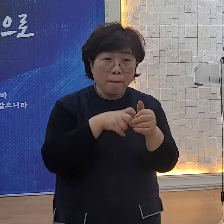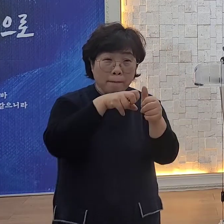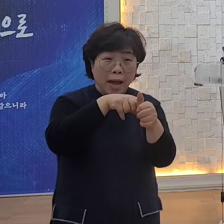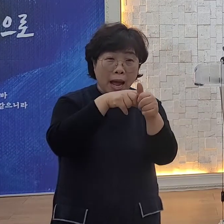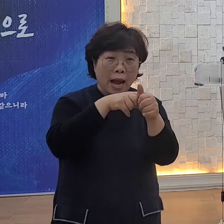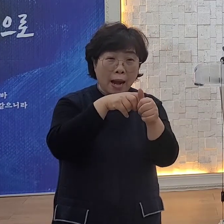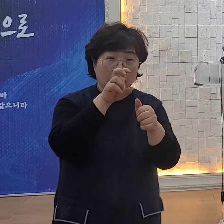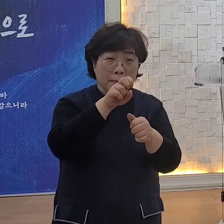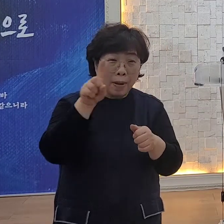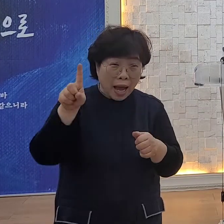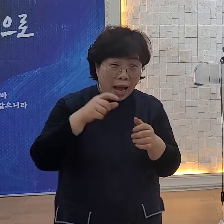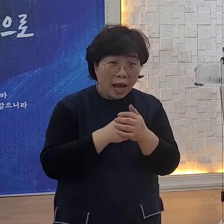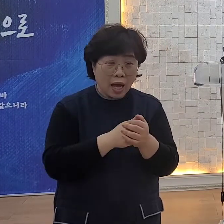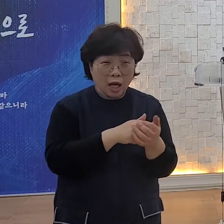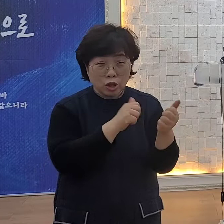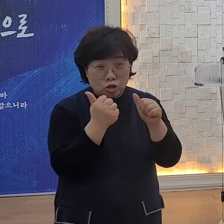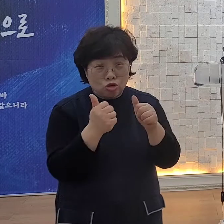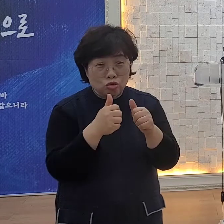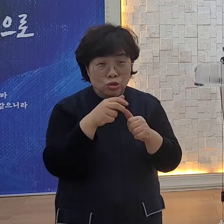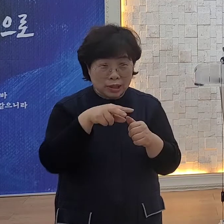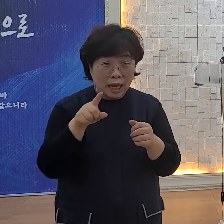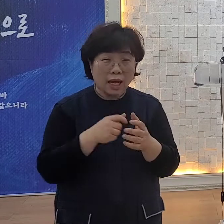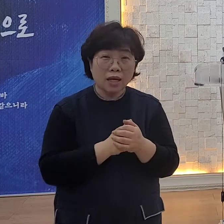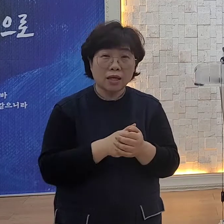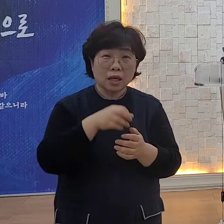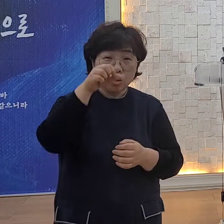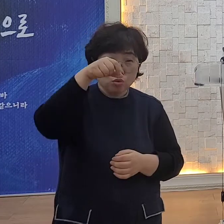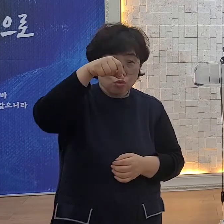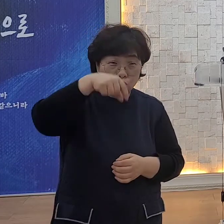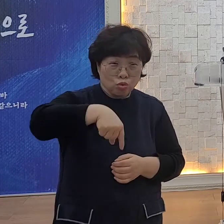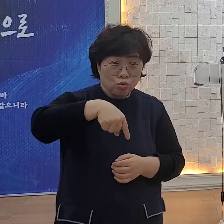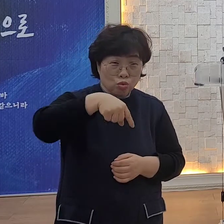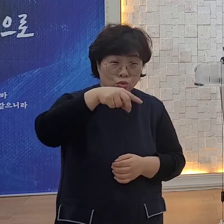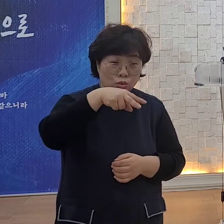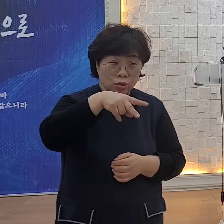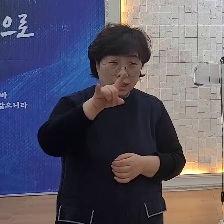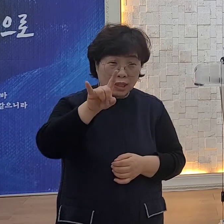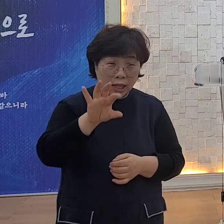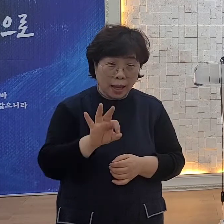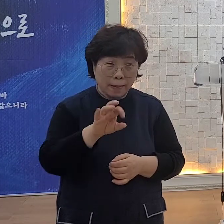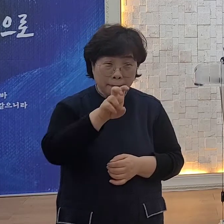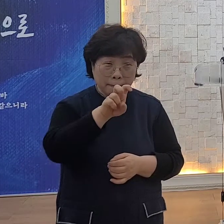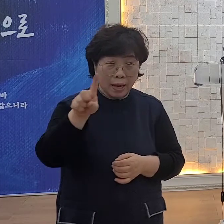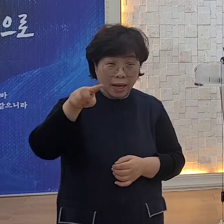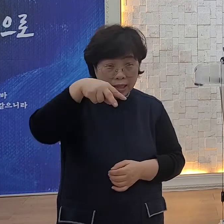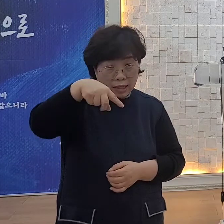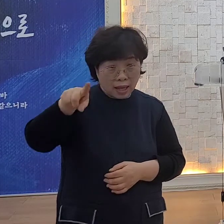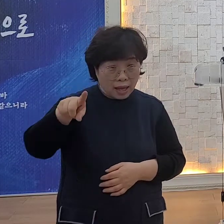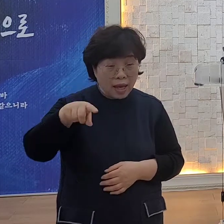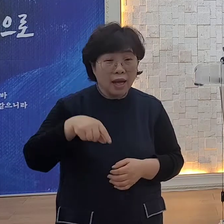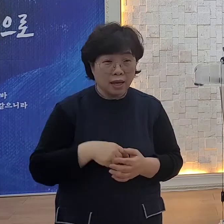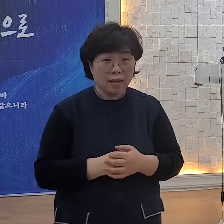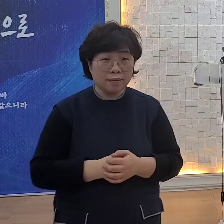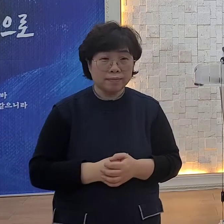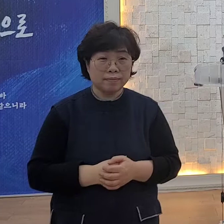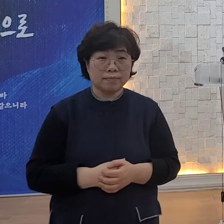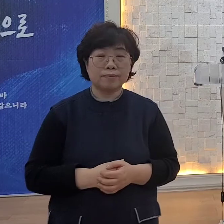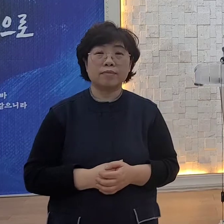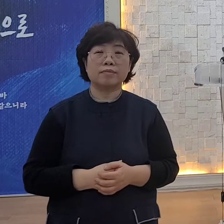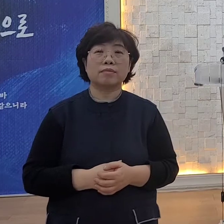말맞자, 죽을 사자. 예, 우생마사다. 이 한자성을 여러분 아시죠? 제가